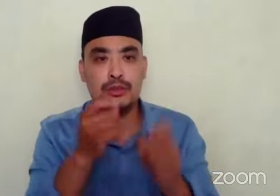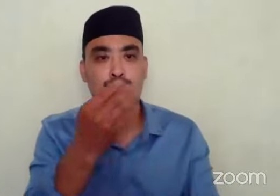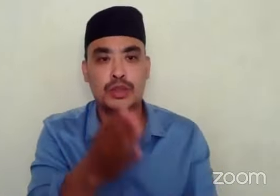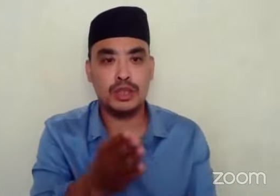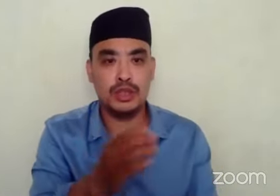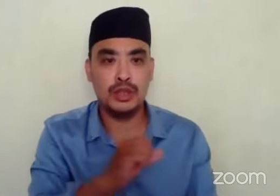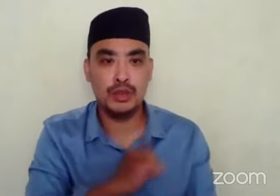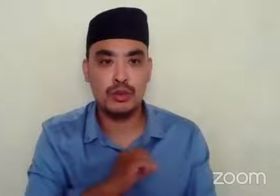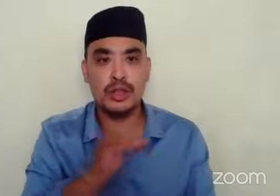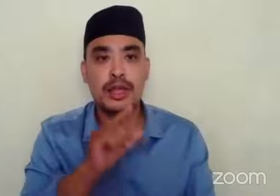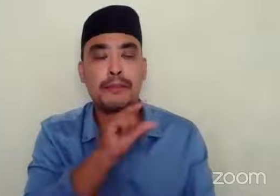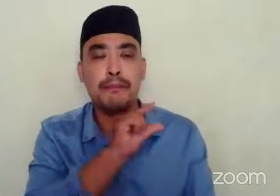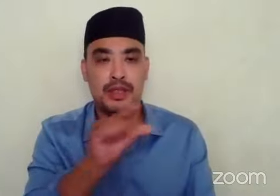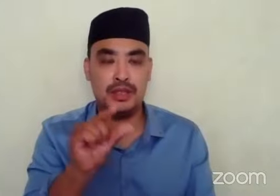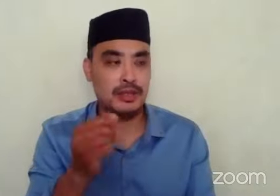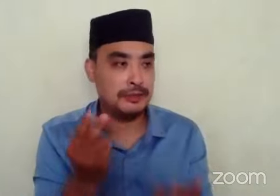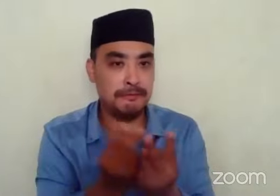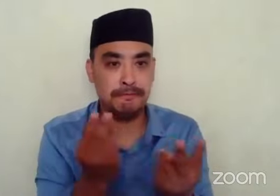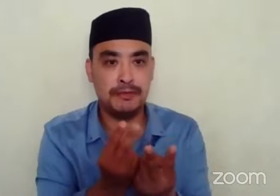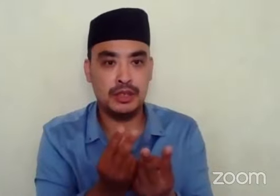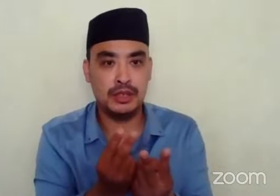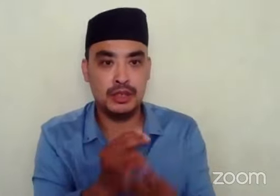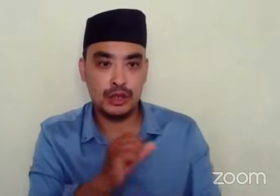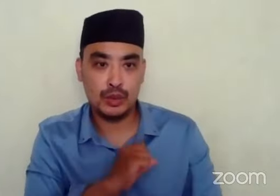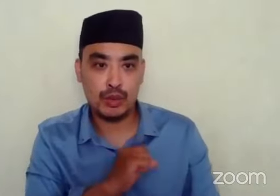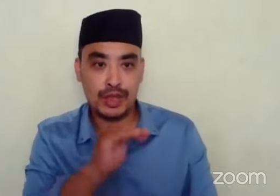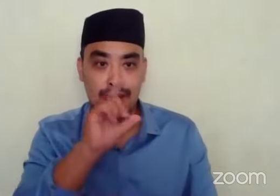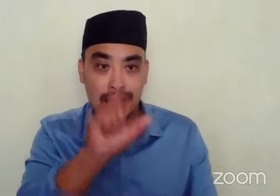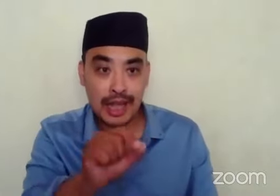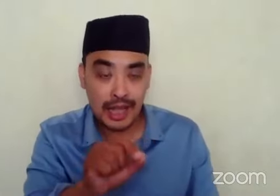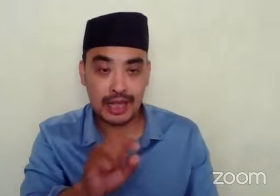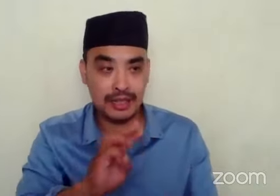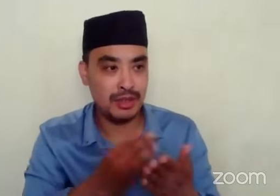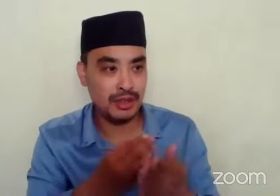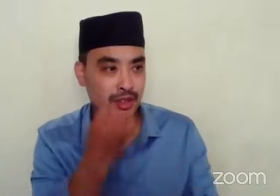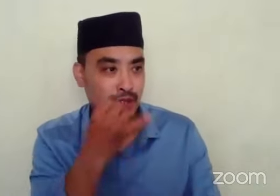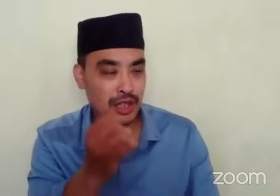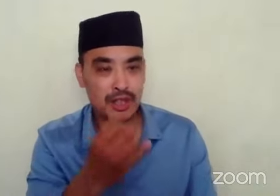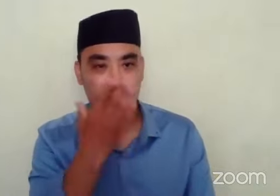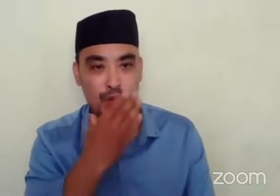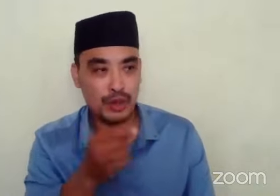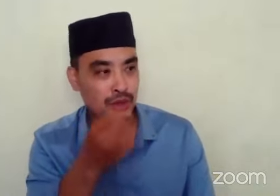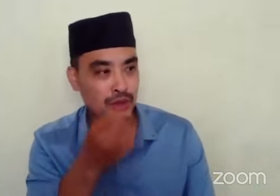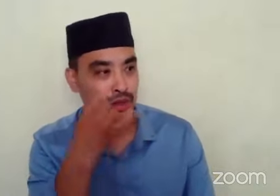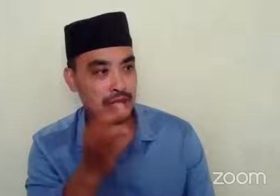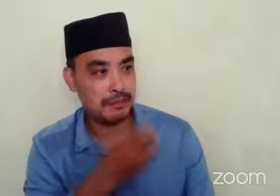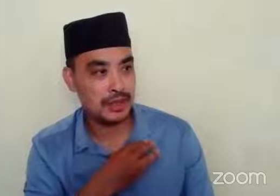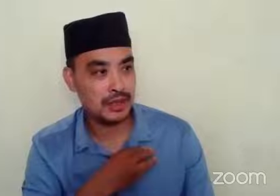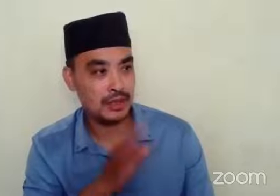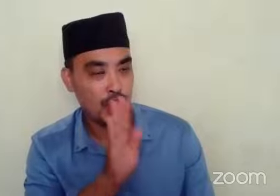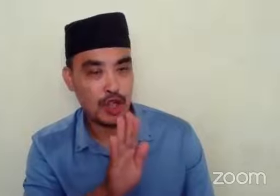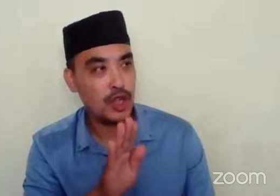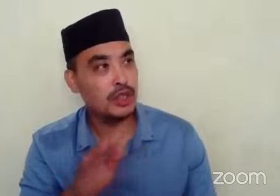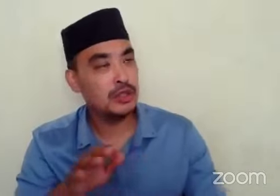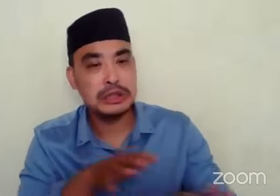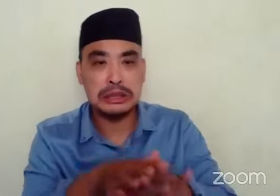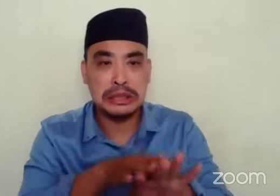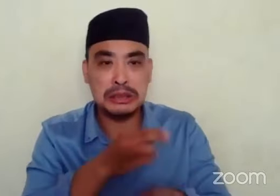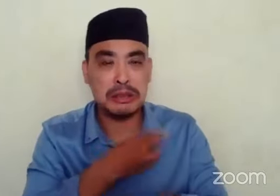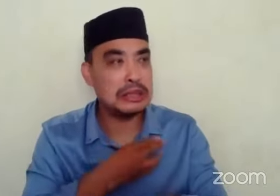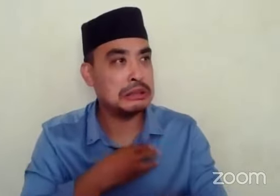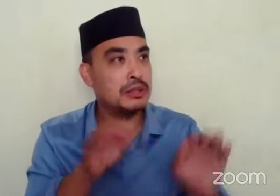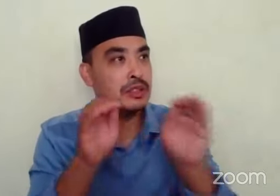यौनिकताको बारेमा। जस्तो अब यौनिकताका कुरा गऱ्यो भने यो त अश्लील रहेछ, यो त बिग्रेकी रहेछ, यो त दुनियाँ मान्छेहरूसित चाहिँ यौन